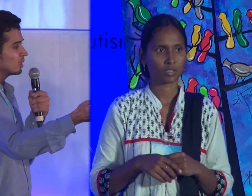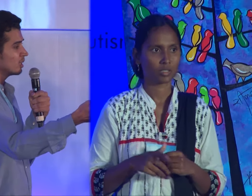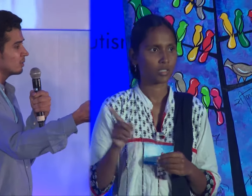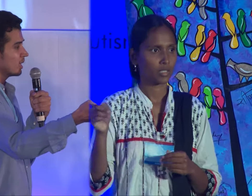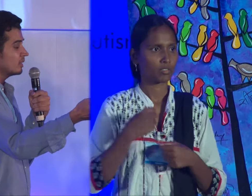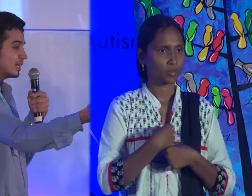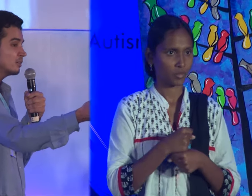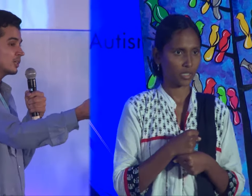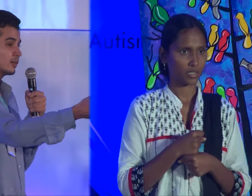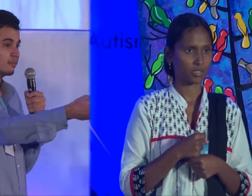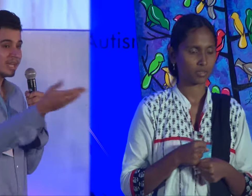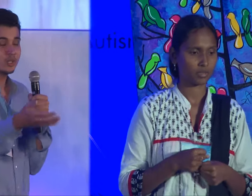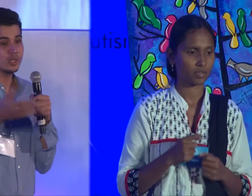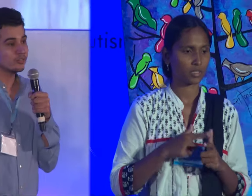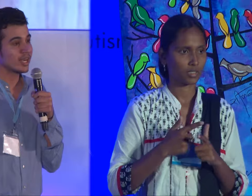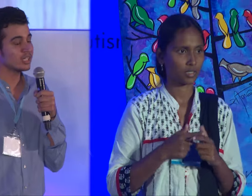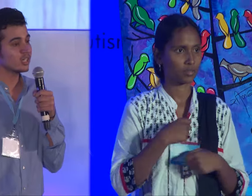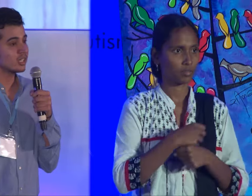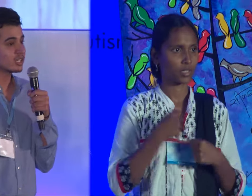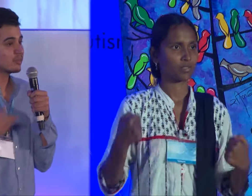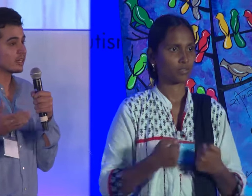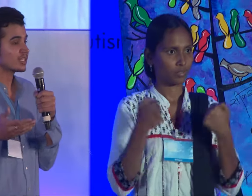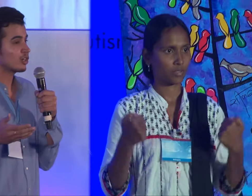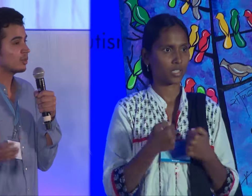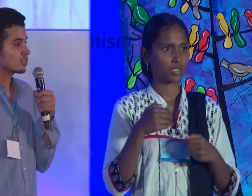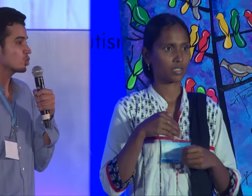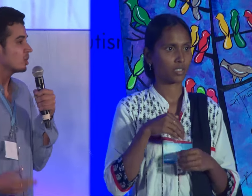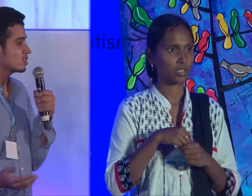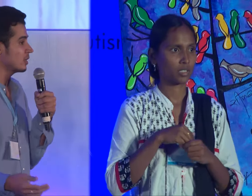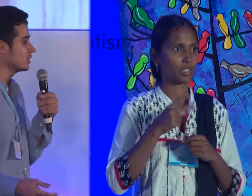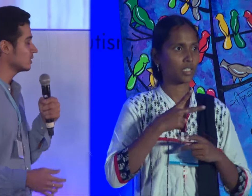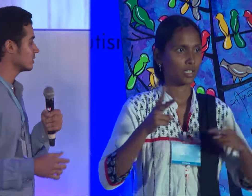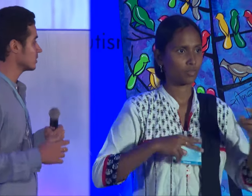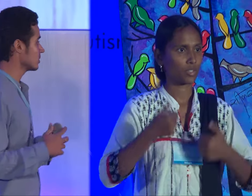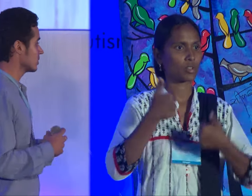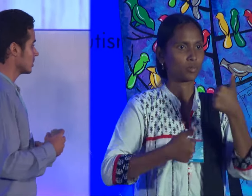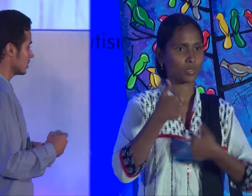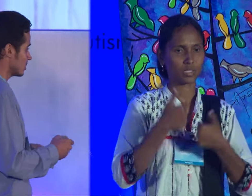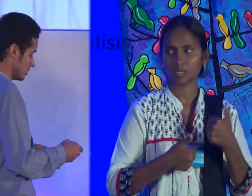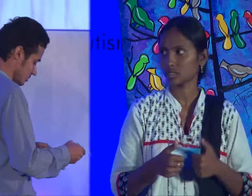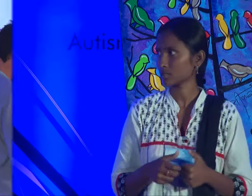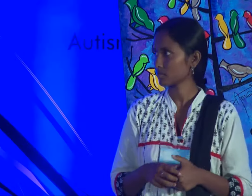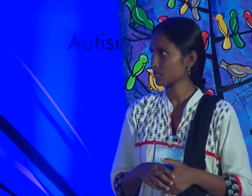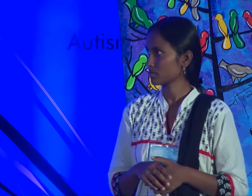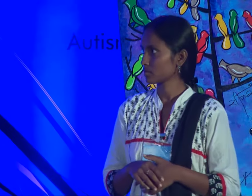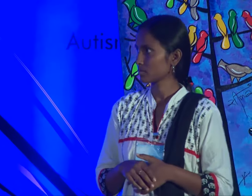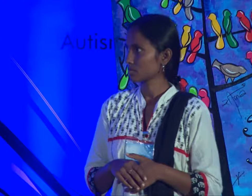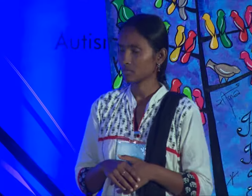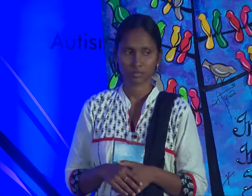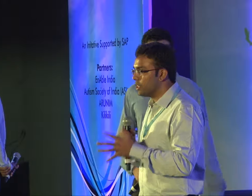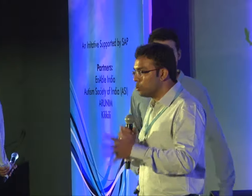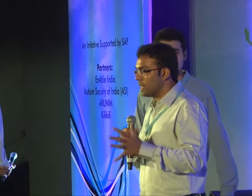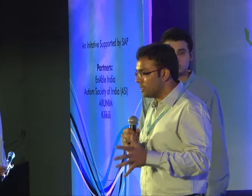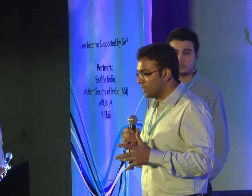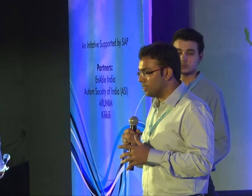had to then make do with fighting dangals in the mud wrestling competitions to earn his money. जैसे विवेक ने बताया